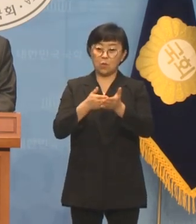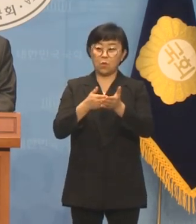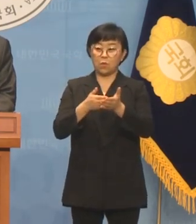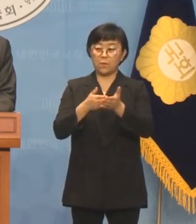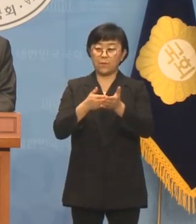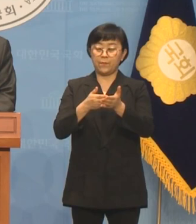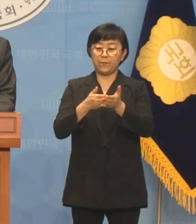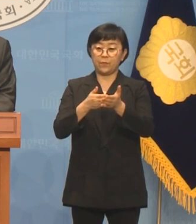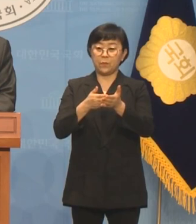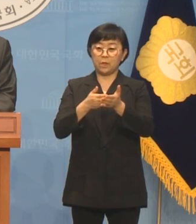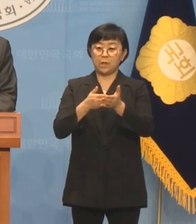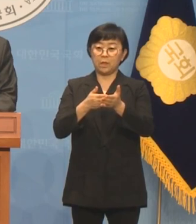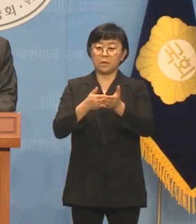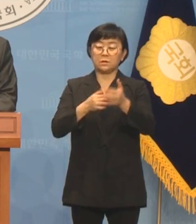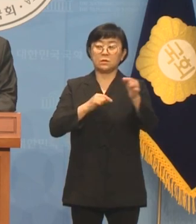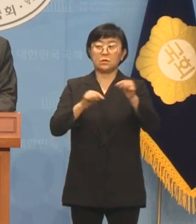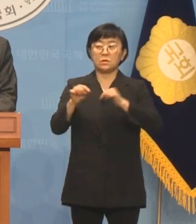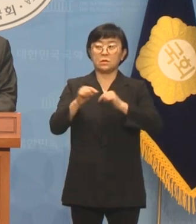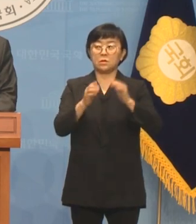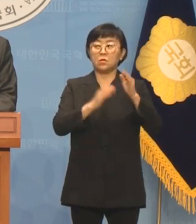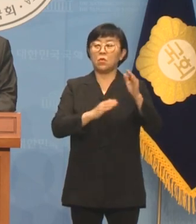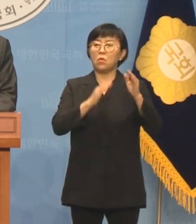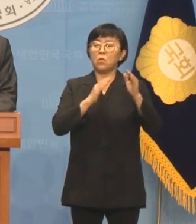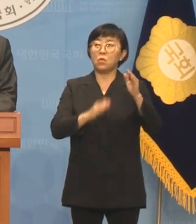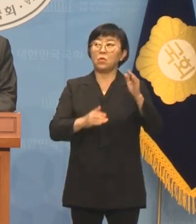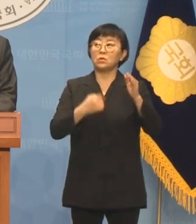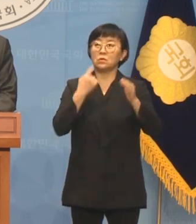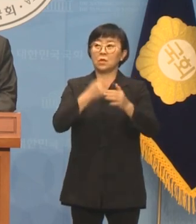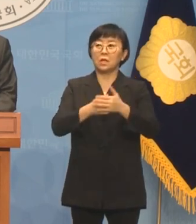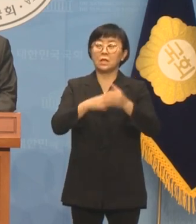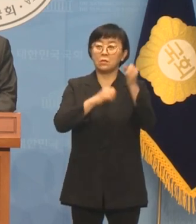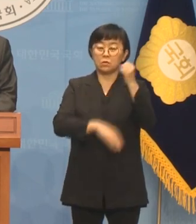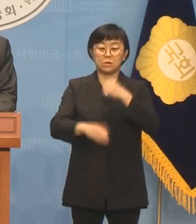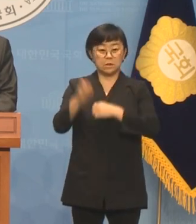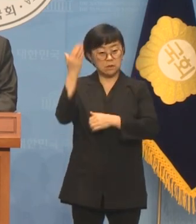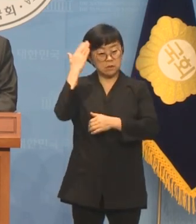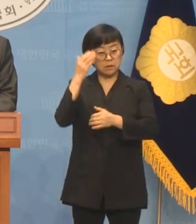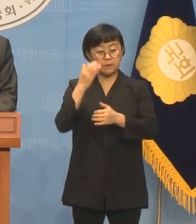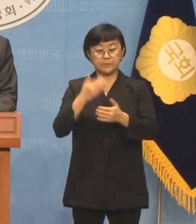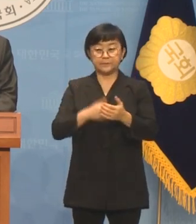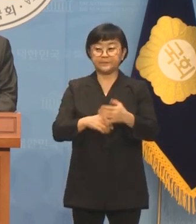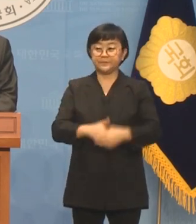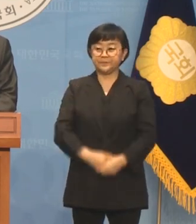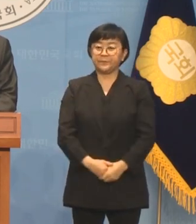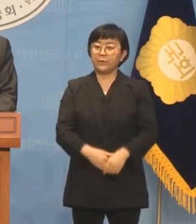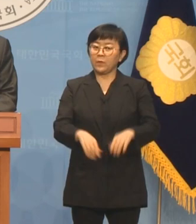상호성의 원칙은 정치적 공정성의 기본이자 상식입니다.